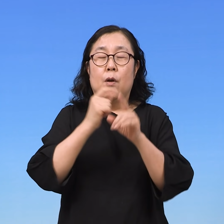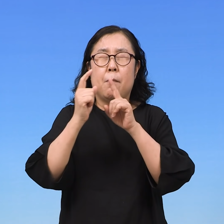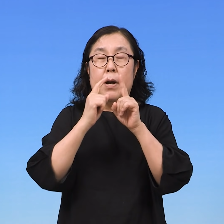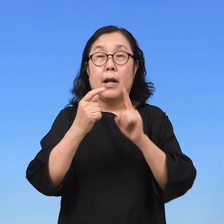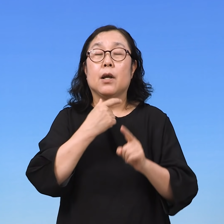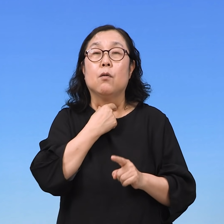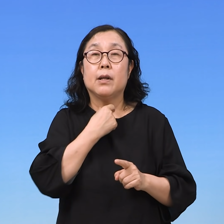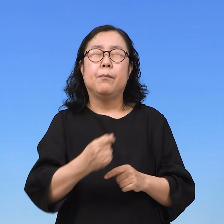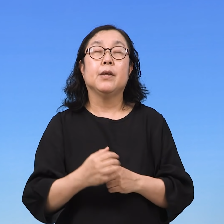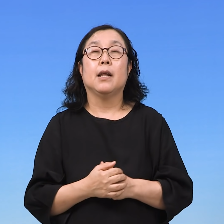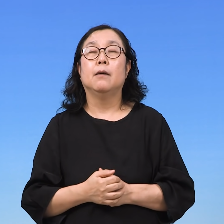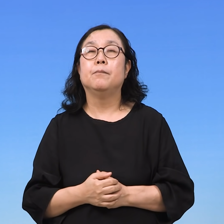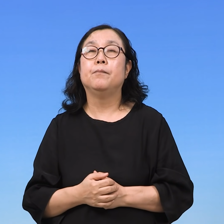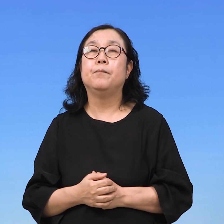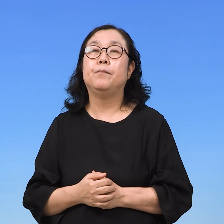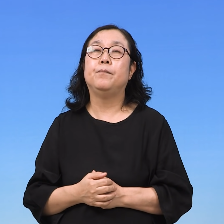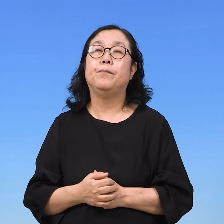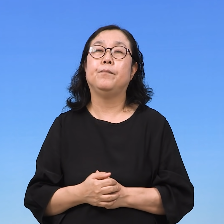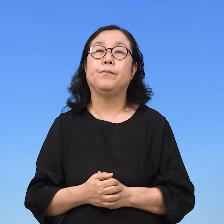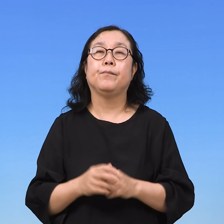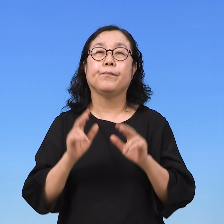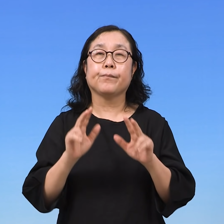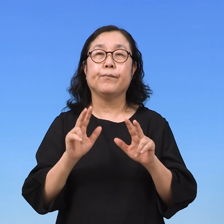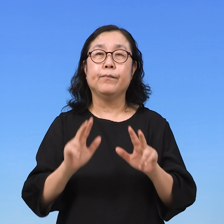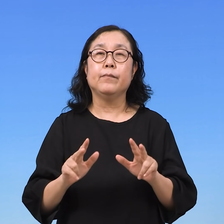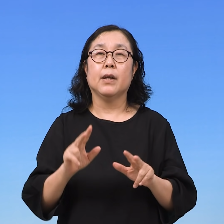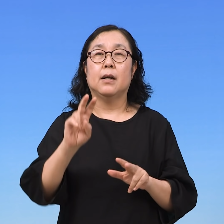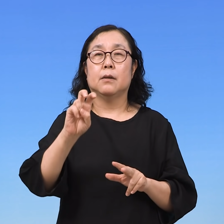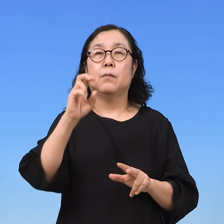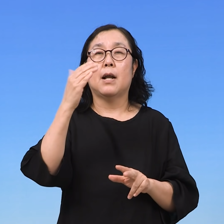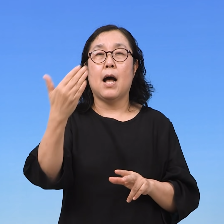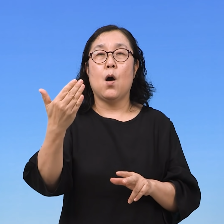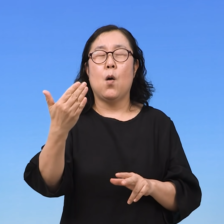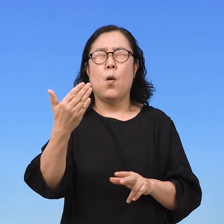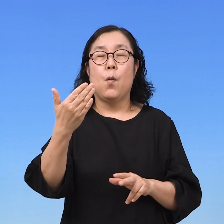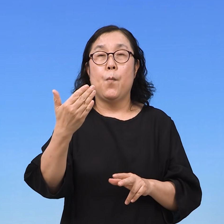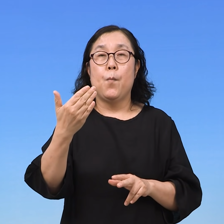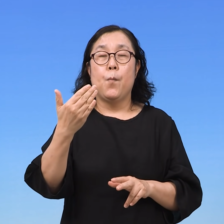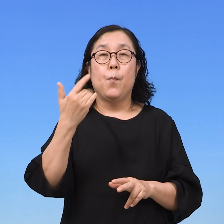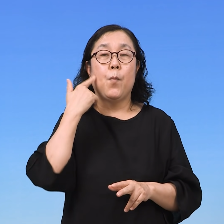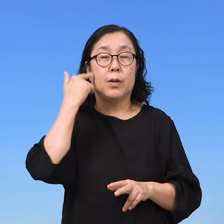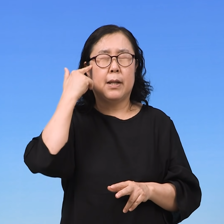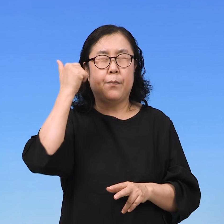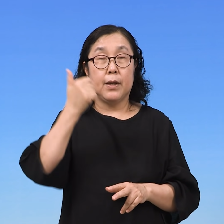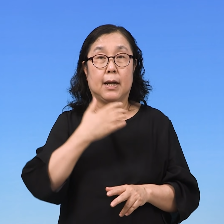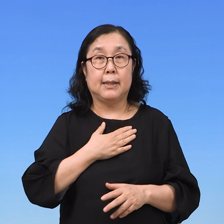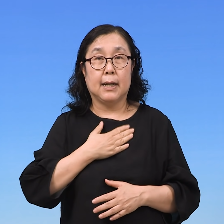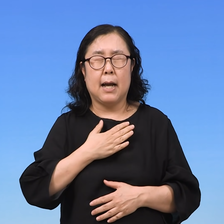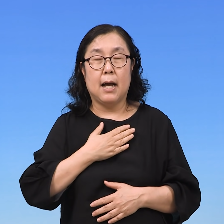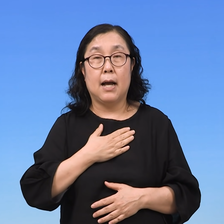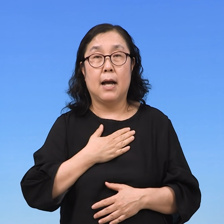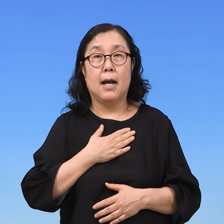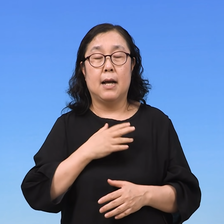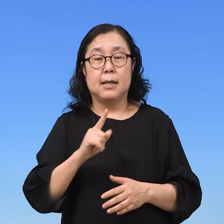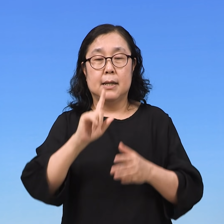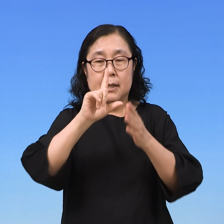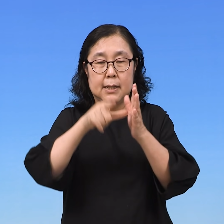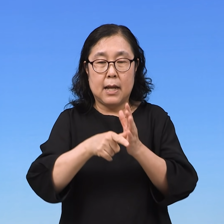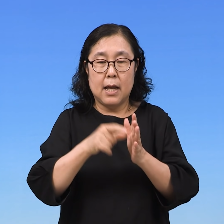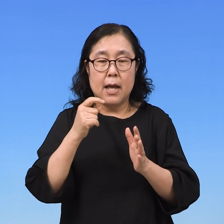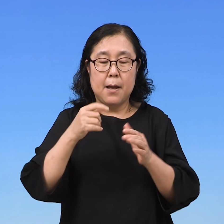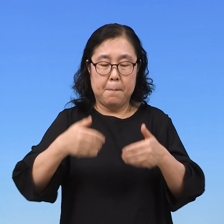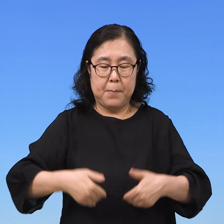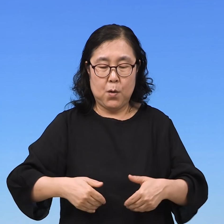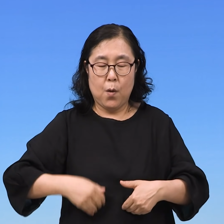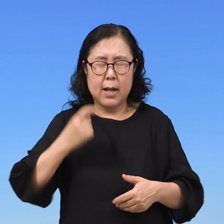결론을 이렇게 맺기를 원합니다. 지금 29 예비 담임 목사님과 제가 어떻게 하면은 정말 이